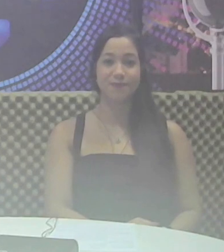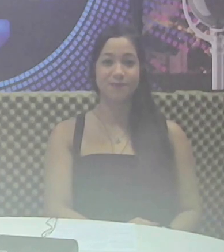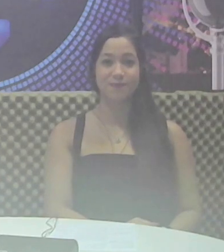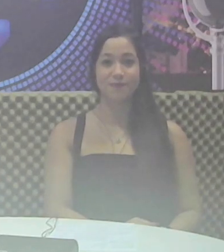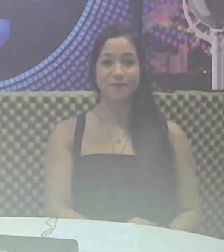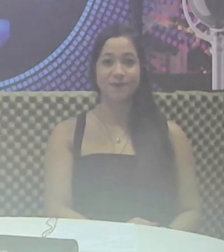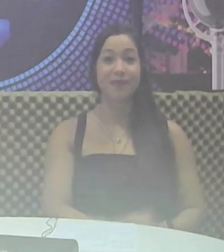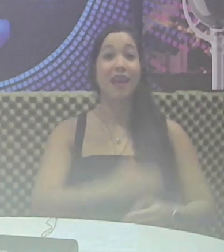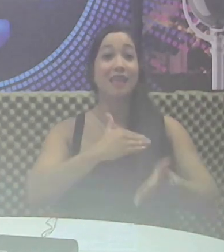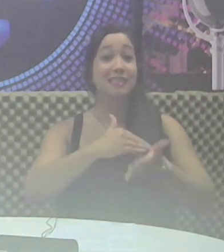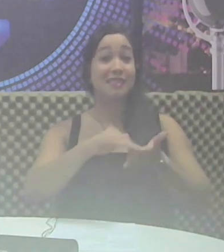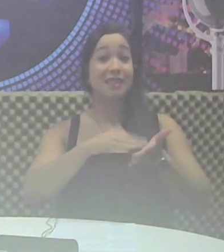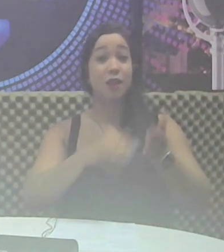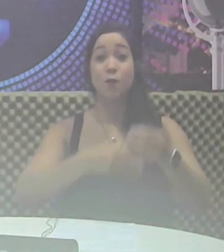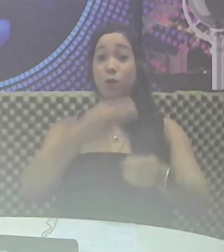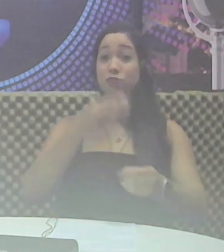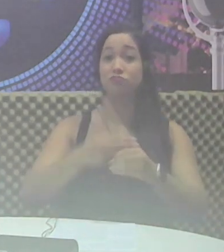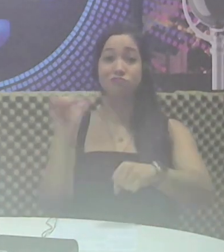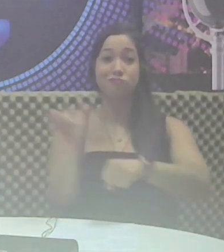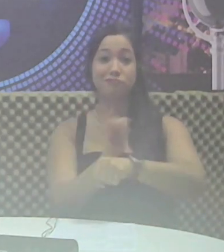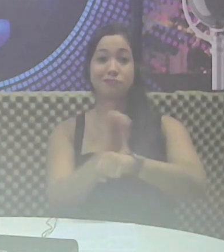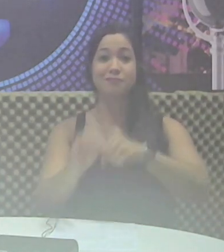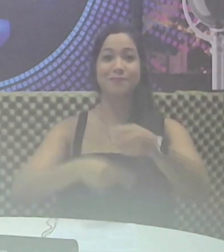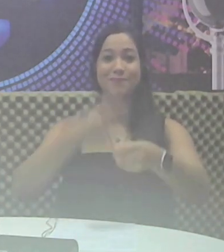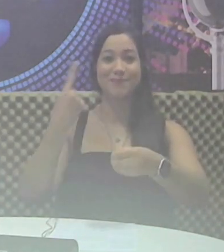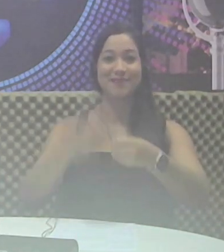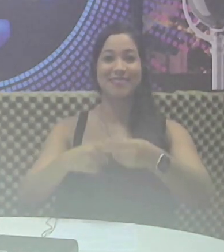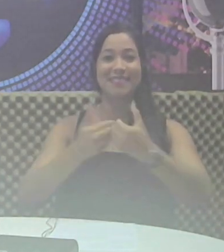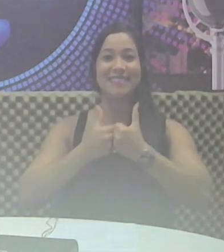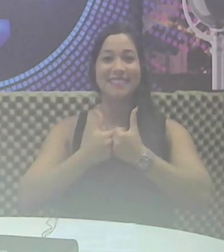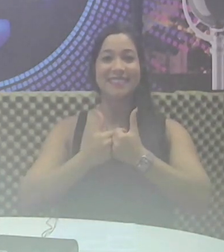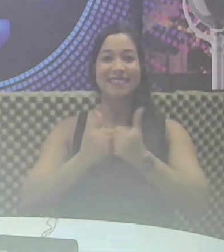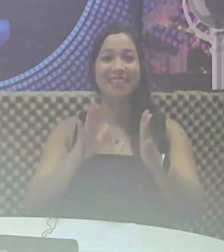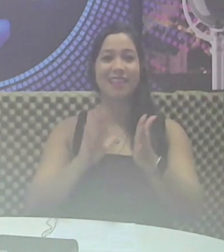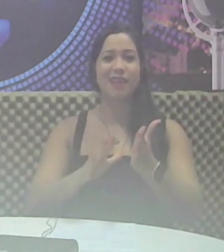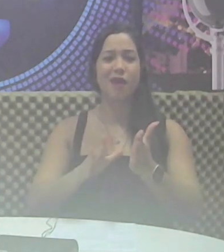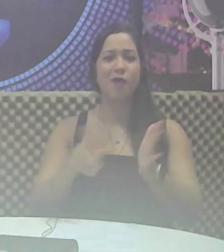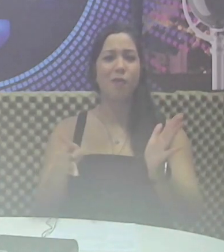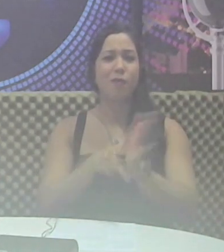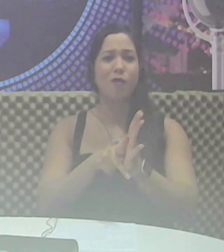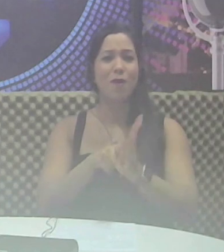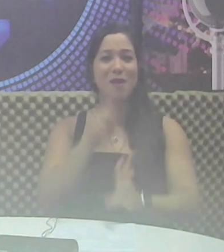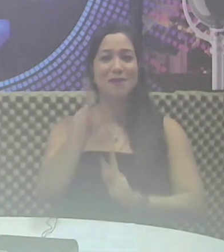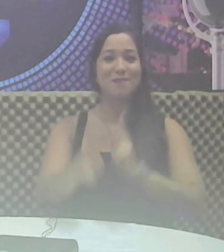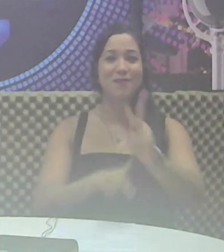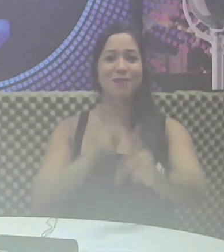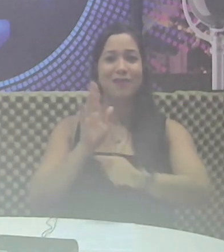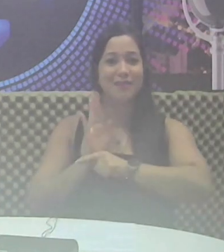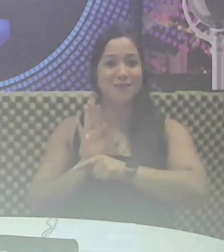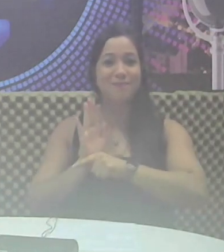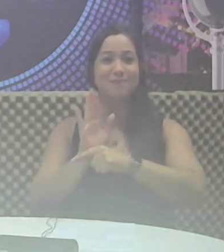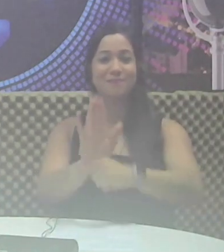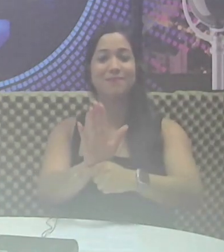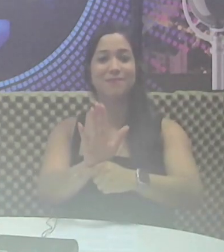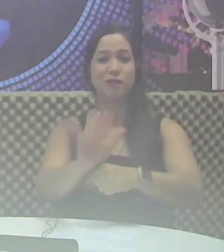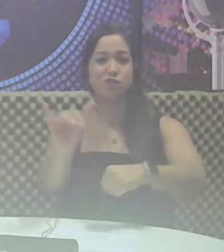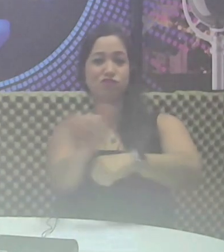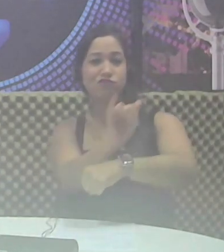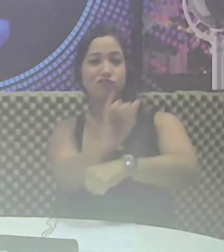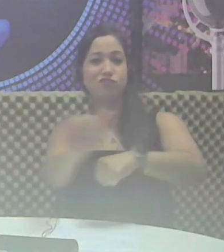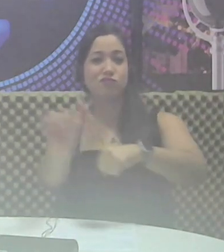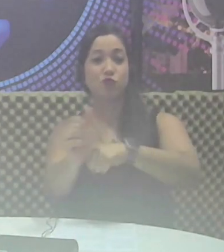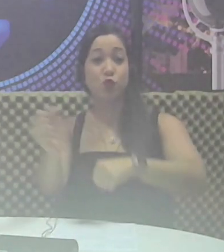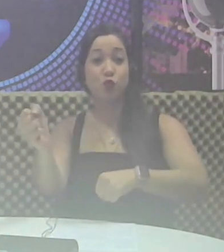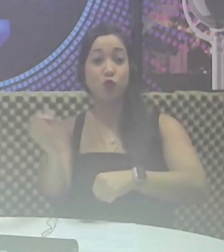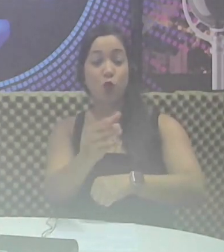A Secretaria Municipal de Planejamento Urbano abriu mais um canal para que a população contribua com a elaboração do novo